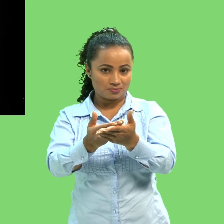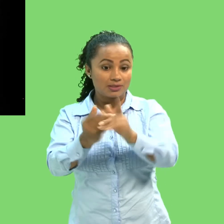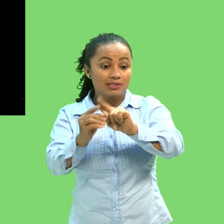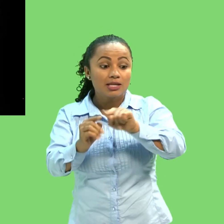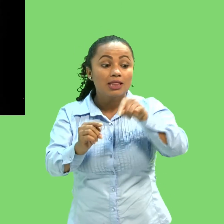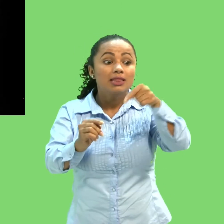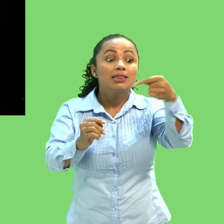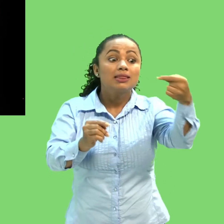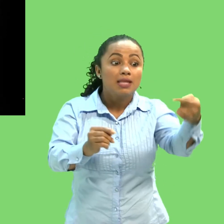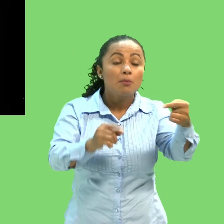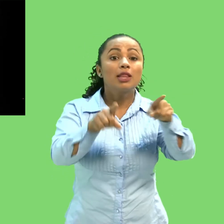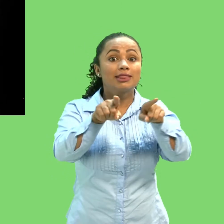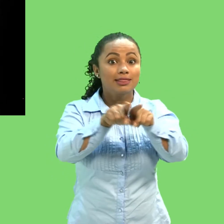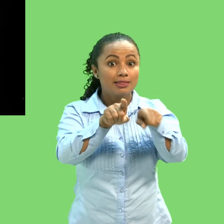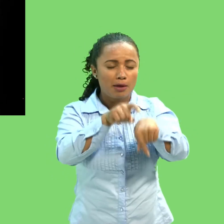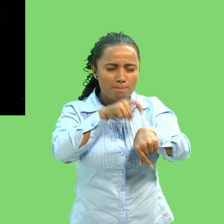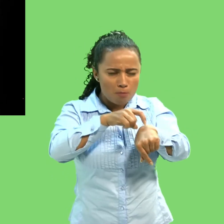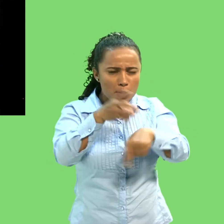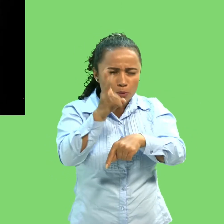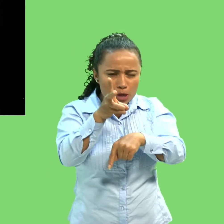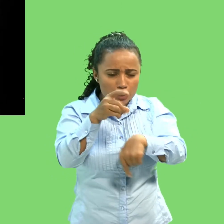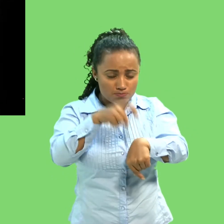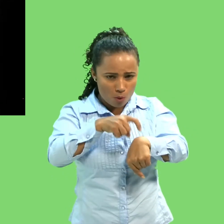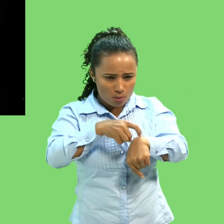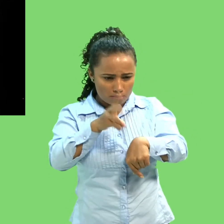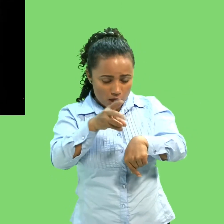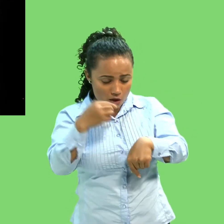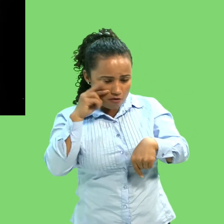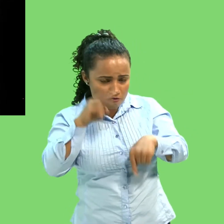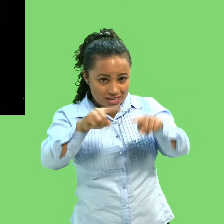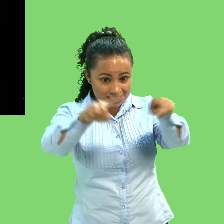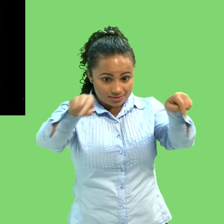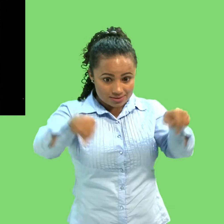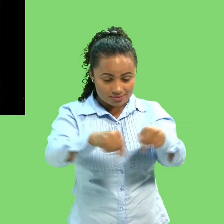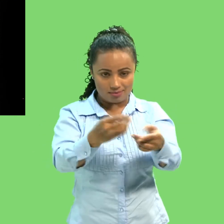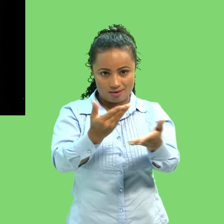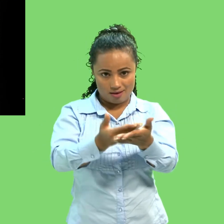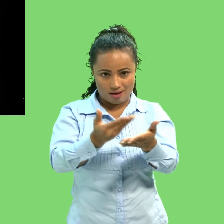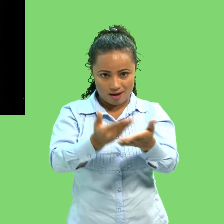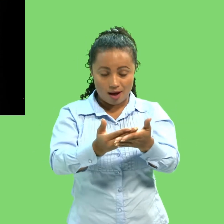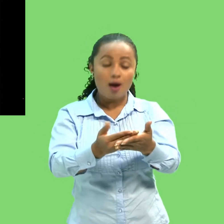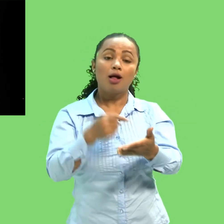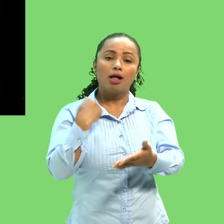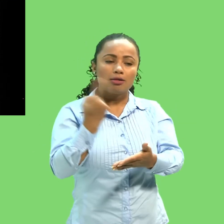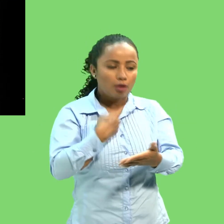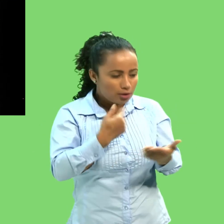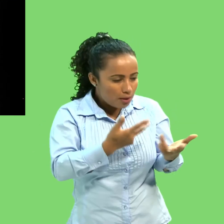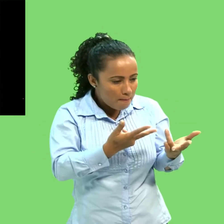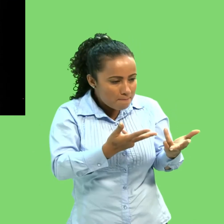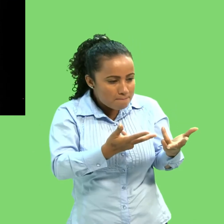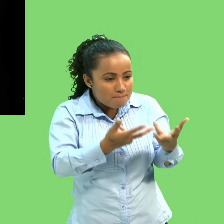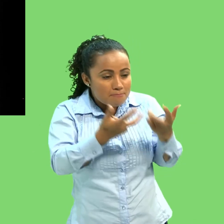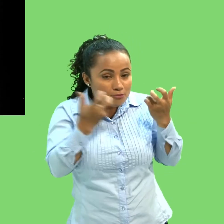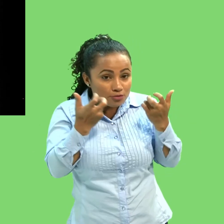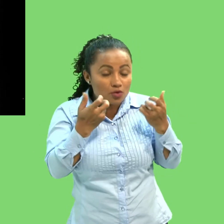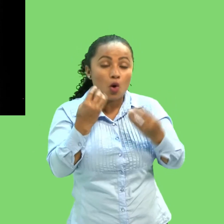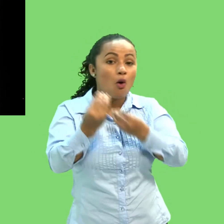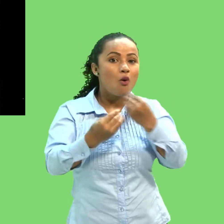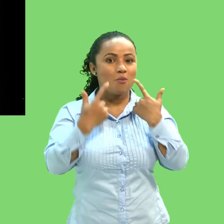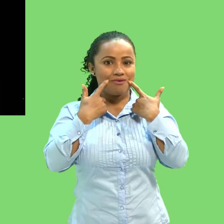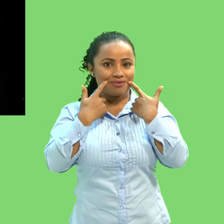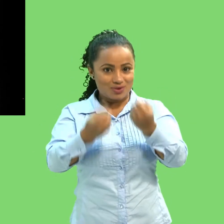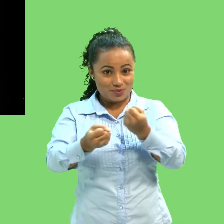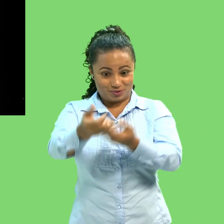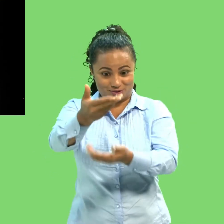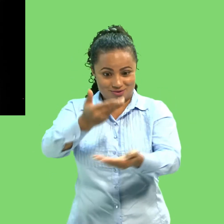e ao mesmo tempo em que ela está aplicando essa teoria na sala de aula, nós teremos também a possibilidade da própria linguística